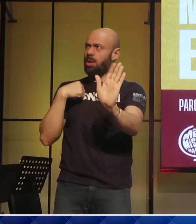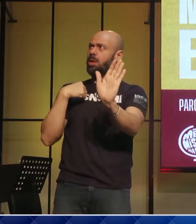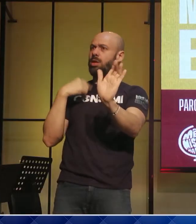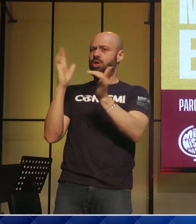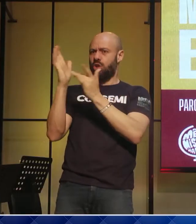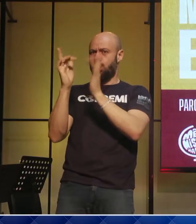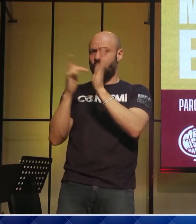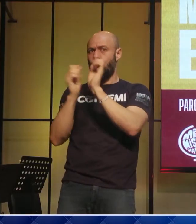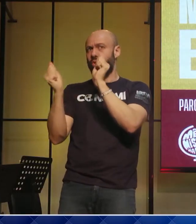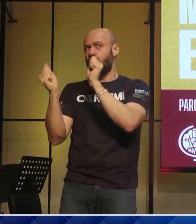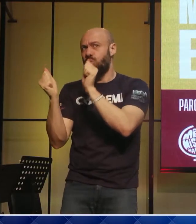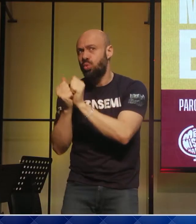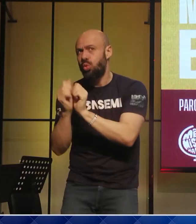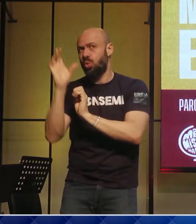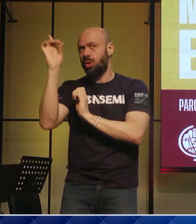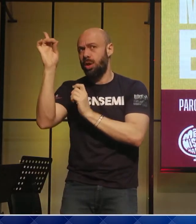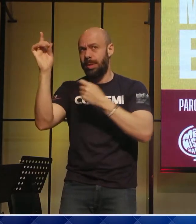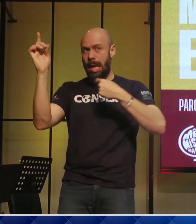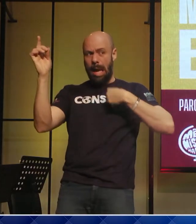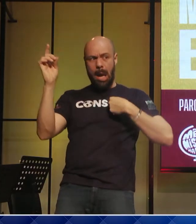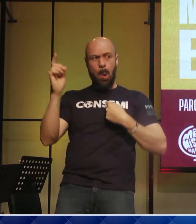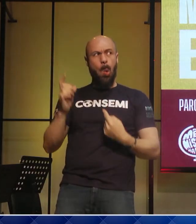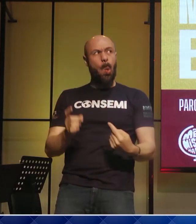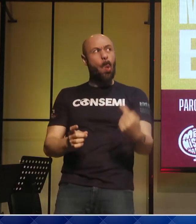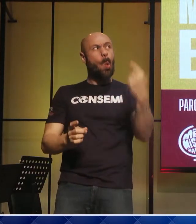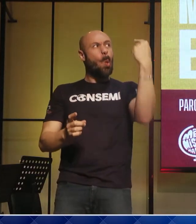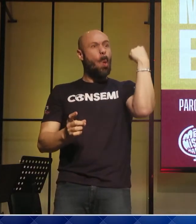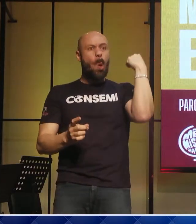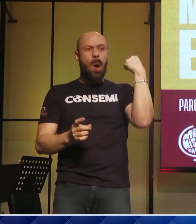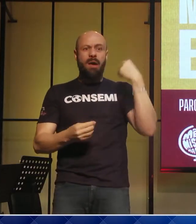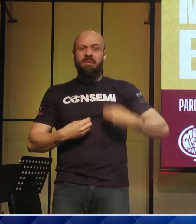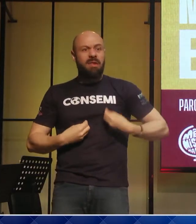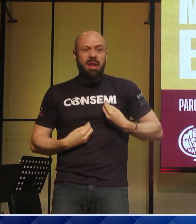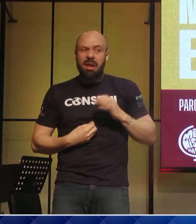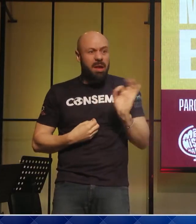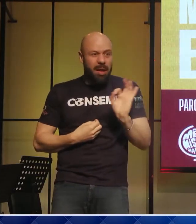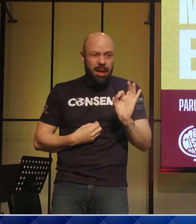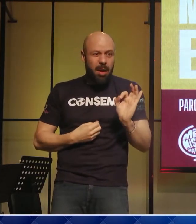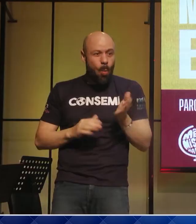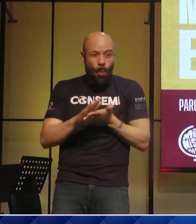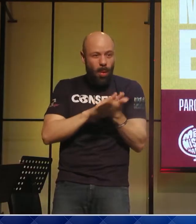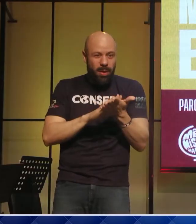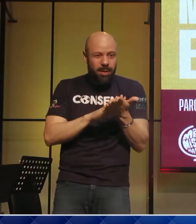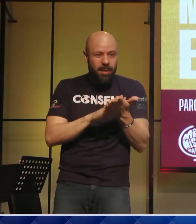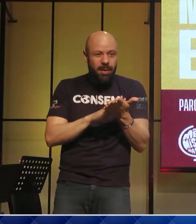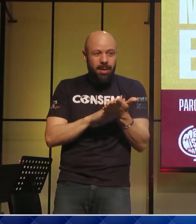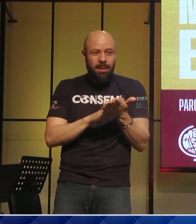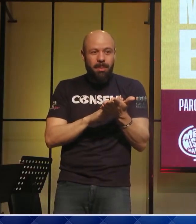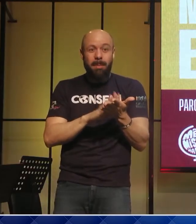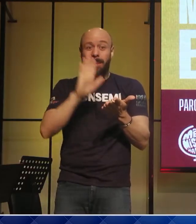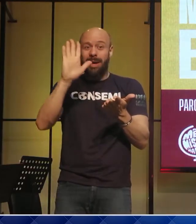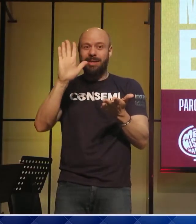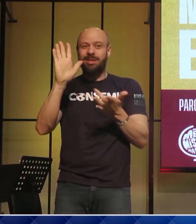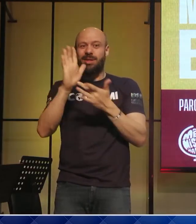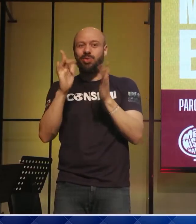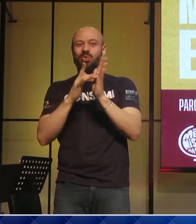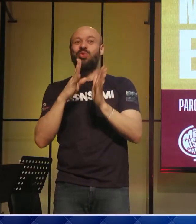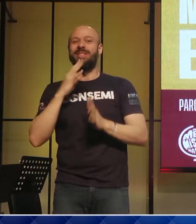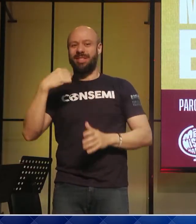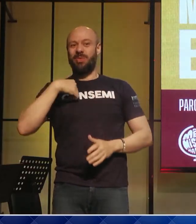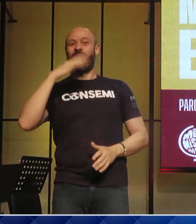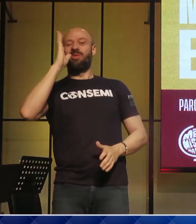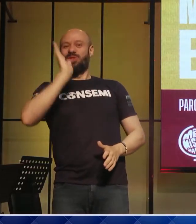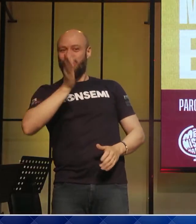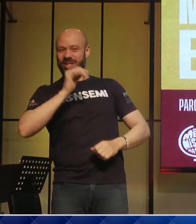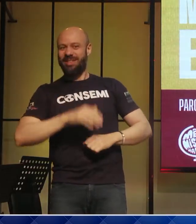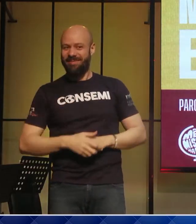O Salmo 139 diz que antes que o mundo fosse formado, Deus já sabia que nós estaríamos aqui. E Ele conhece o